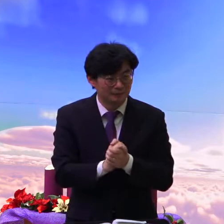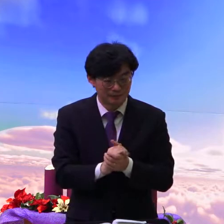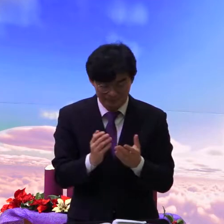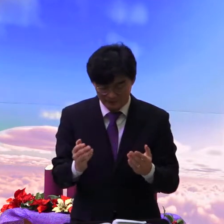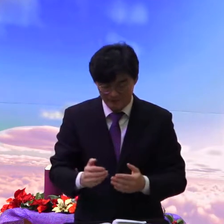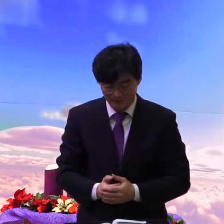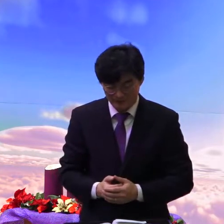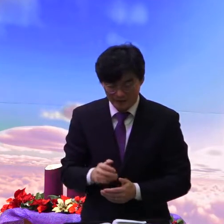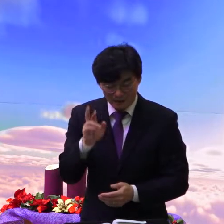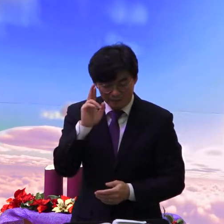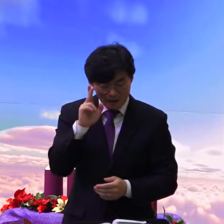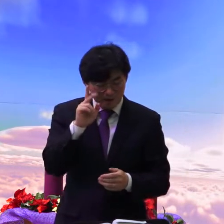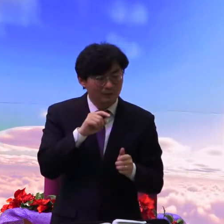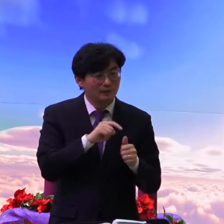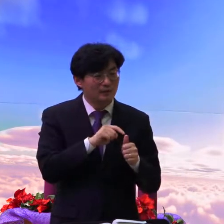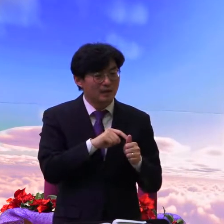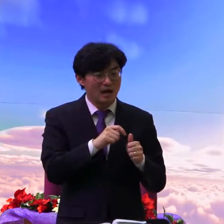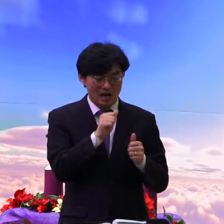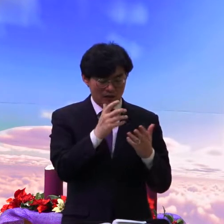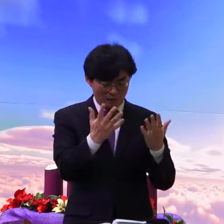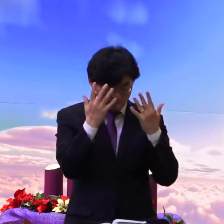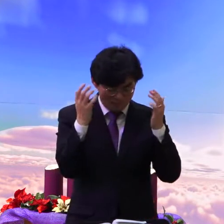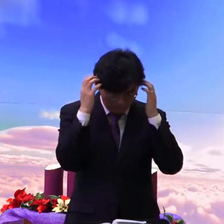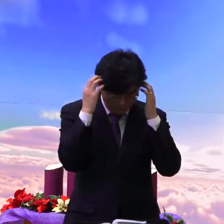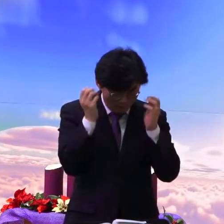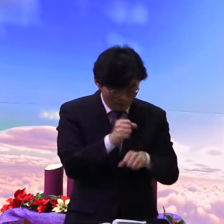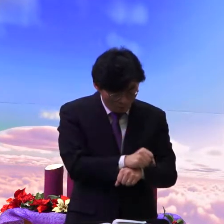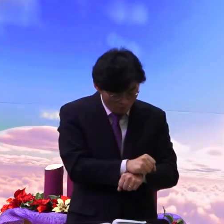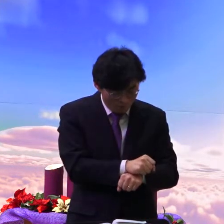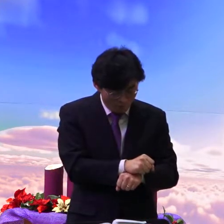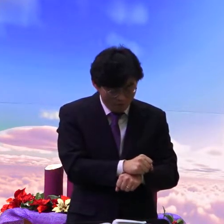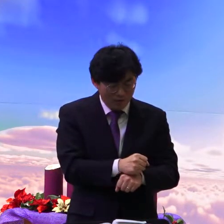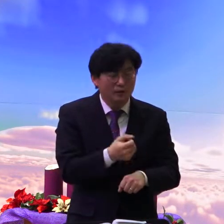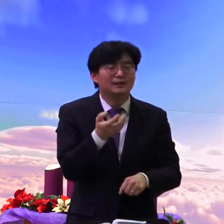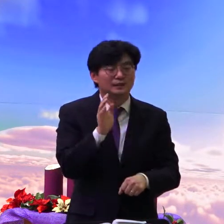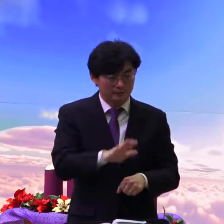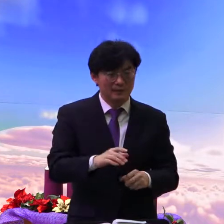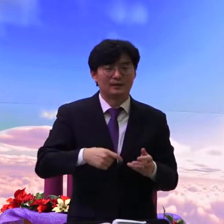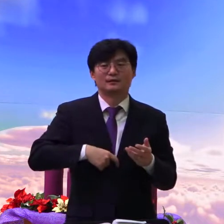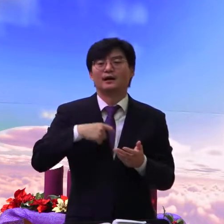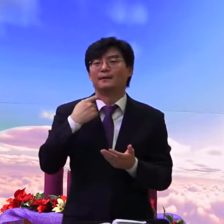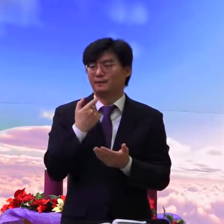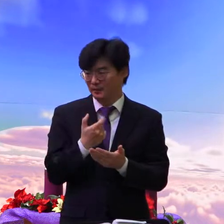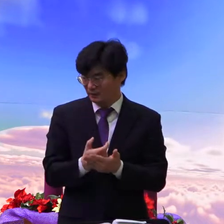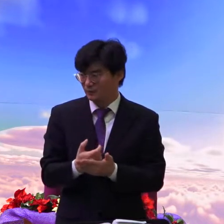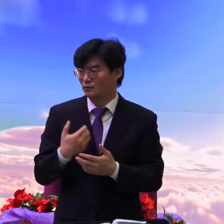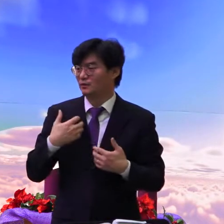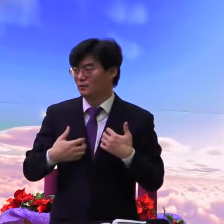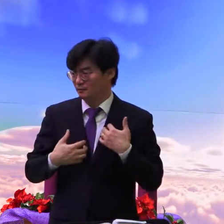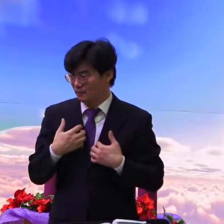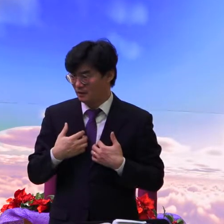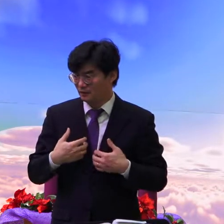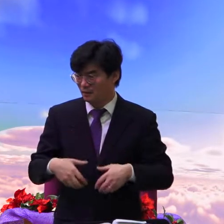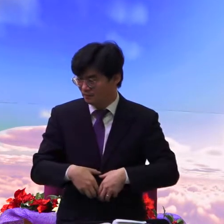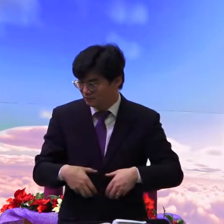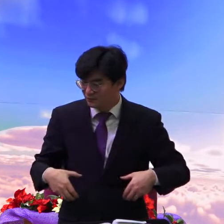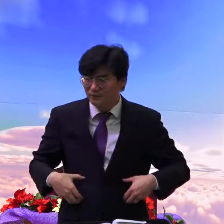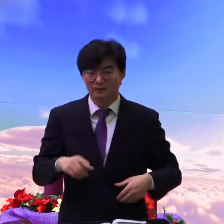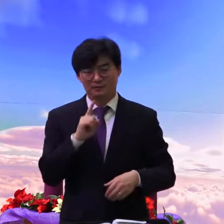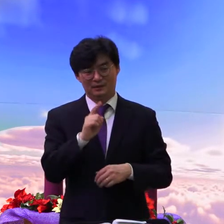바울은 감옥에서도 기뻐했고요. 감옥에 있을 때에도 에베소뿐 아니라 빌립보서, 골로새서 이런